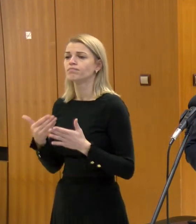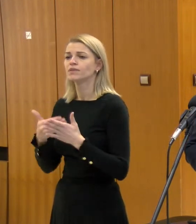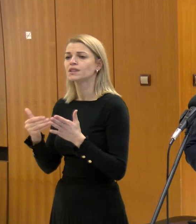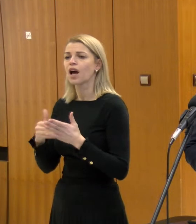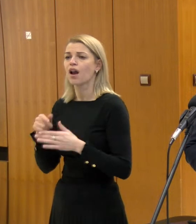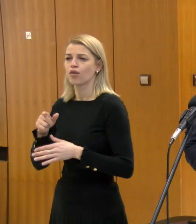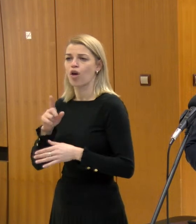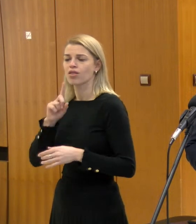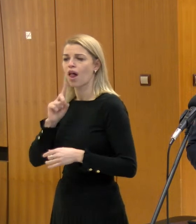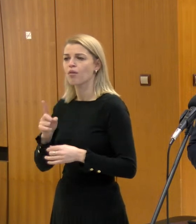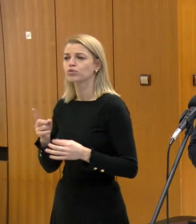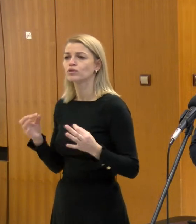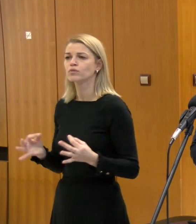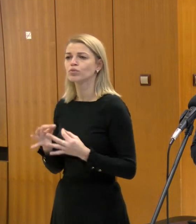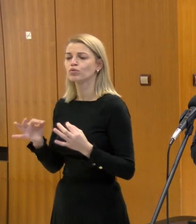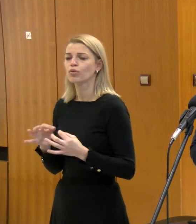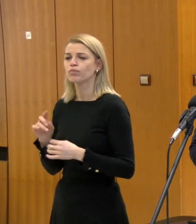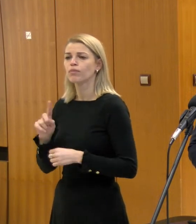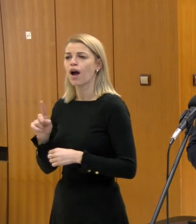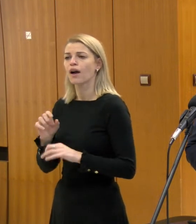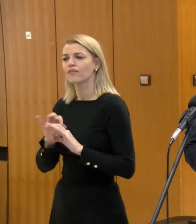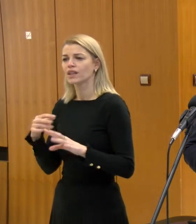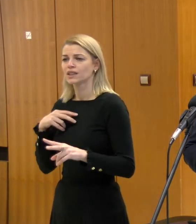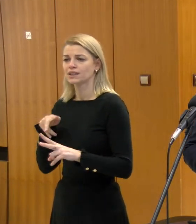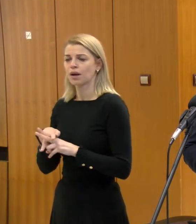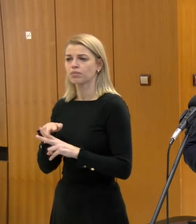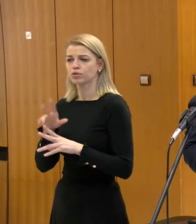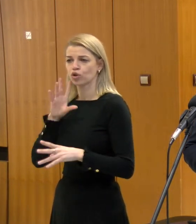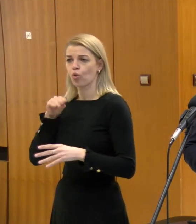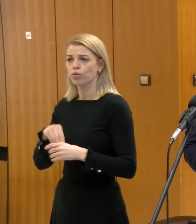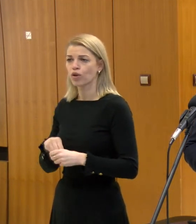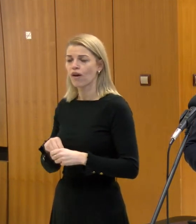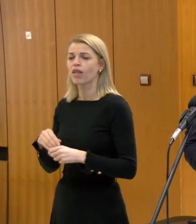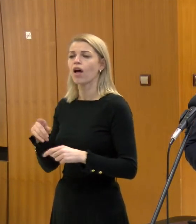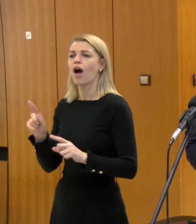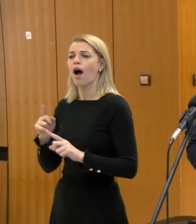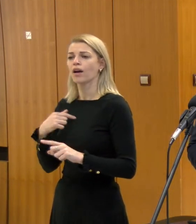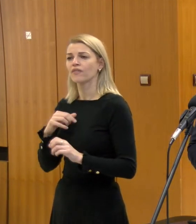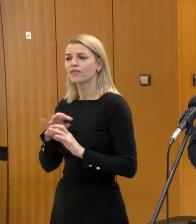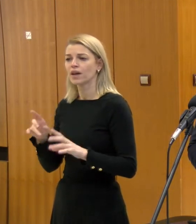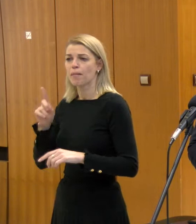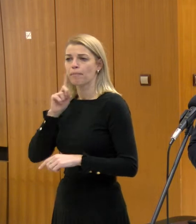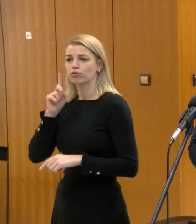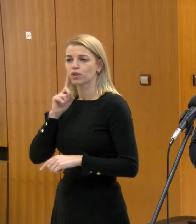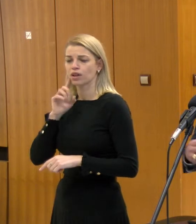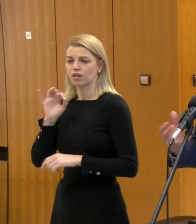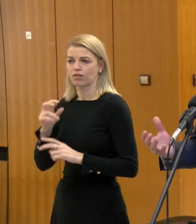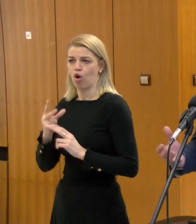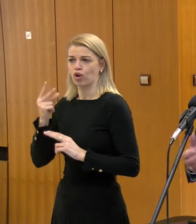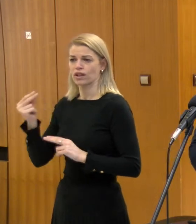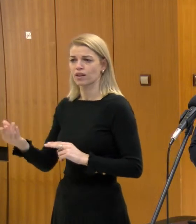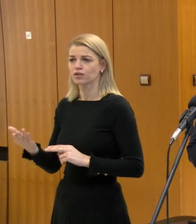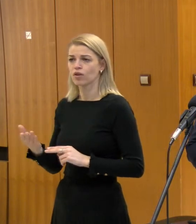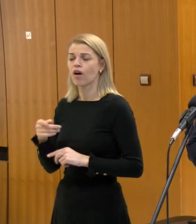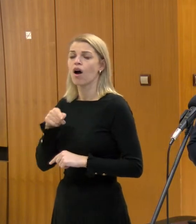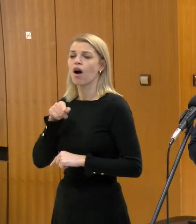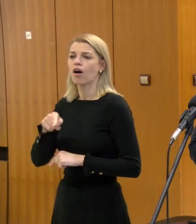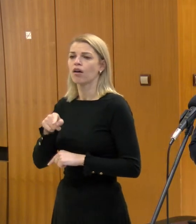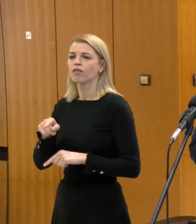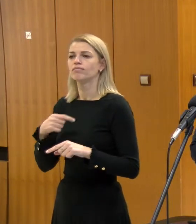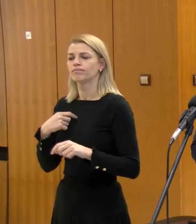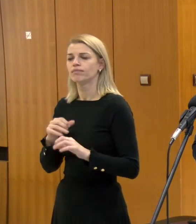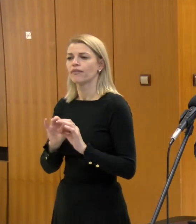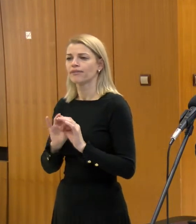ten najlepší spôsob, akým vieme zabezpečiť ubytovanie, akým vieme sa postarať o odidencov a tým im samozrejme